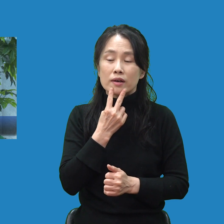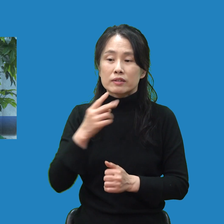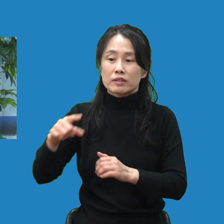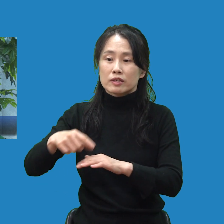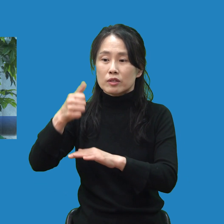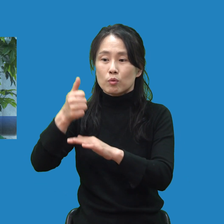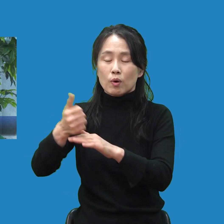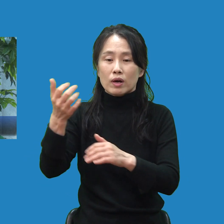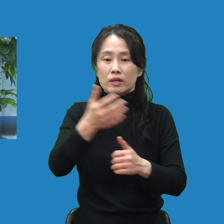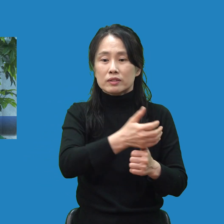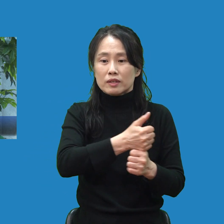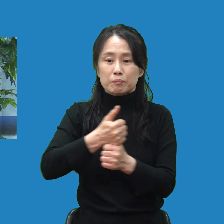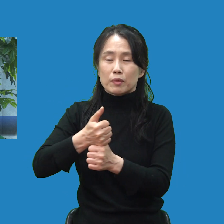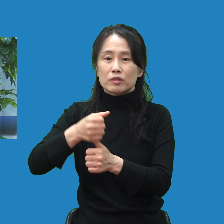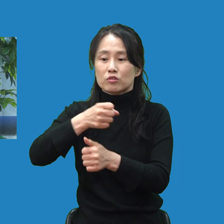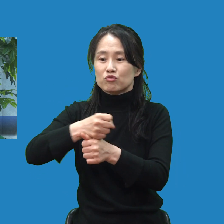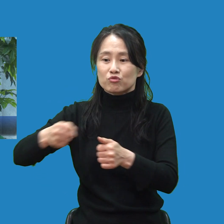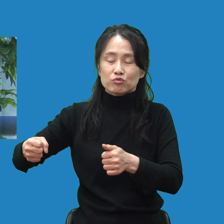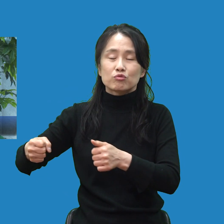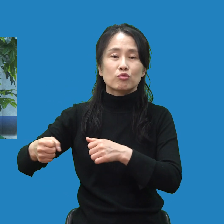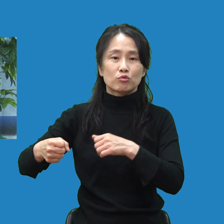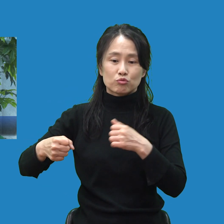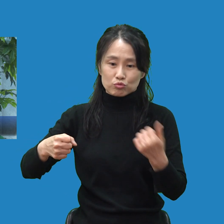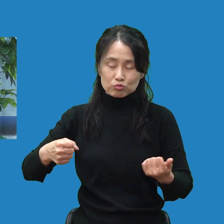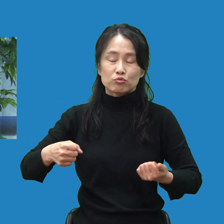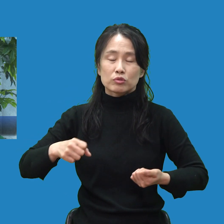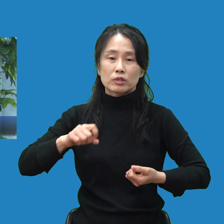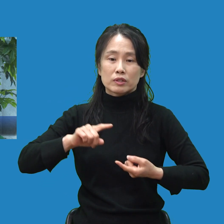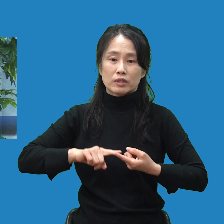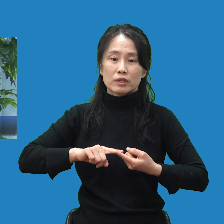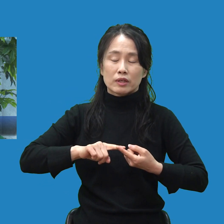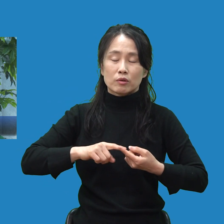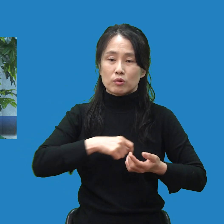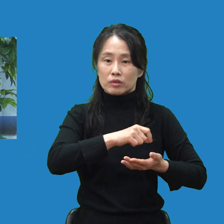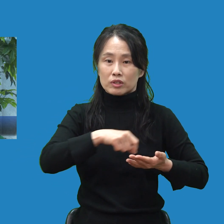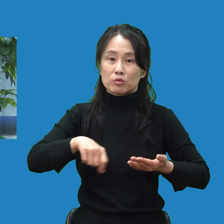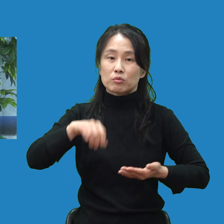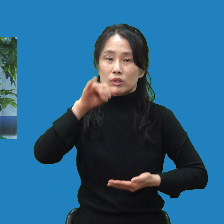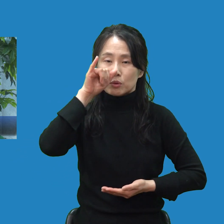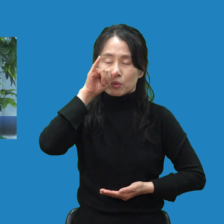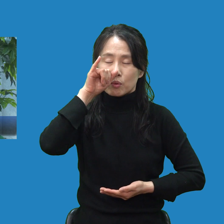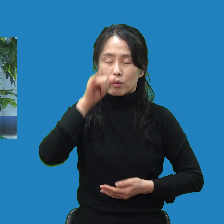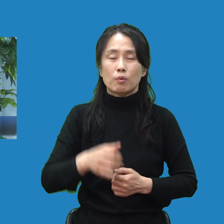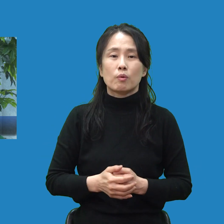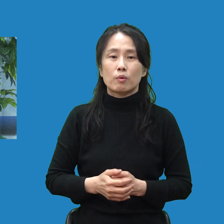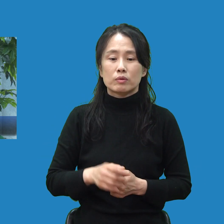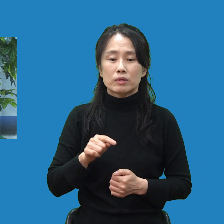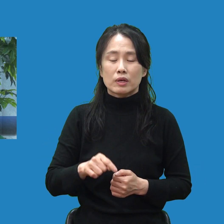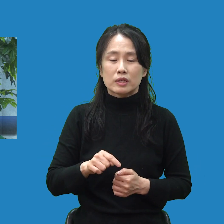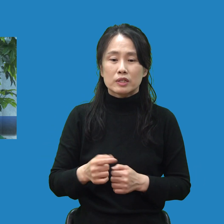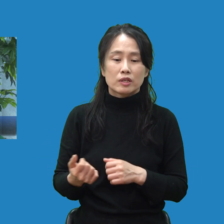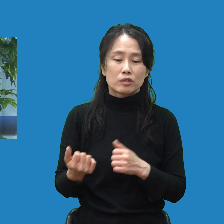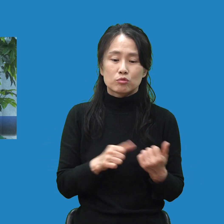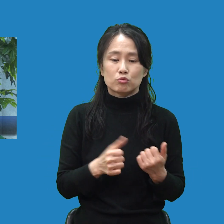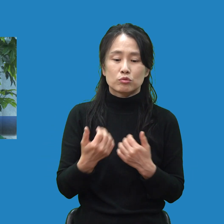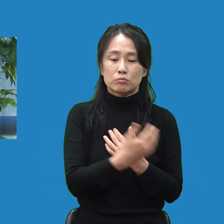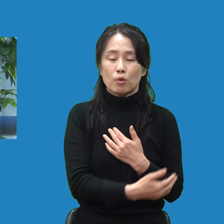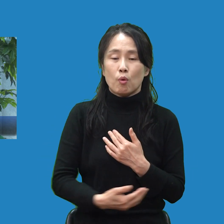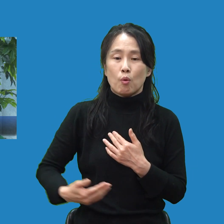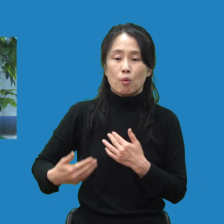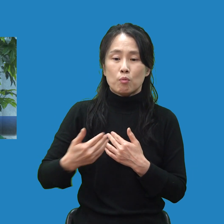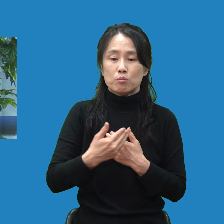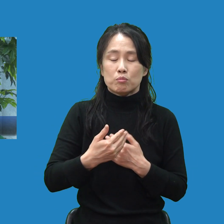목베임을 당하 참수당하고 죽었다는 이야기, 그래서 그의 시체를